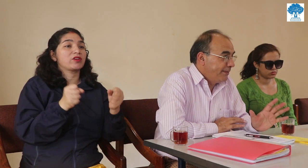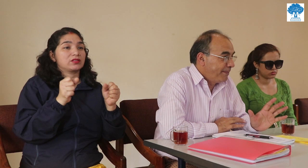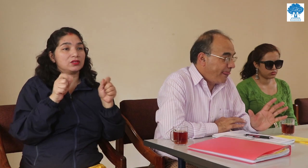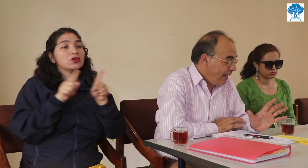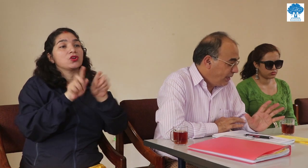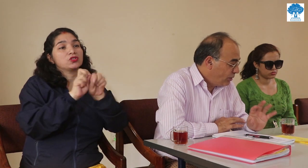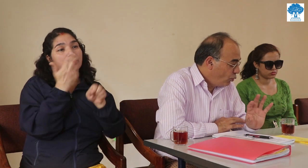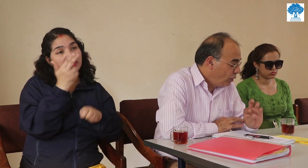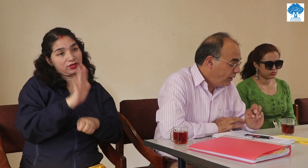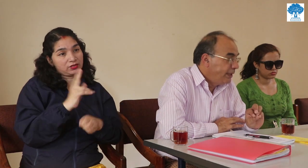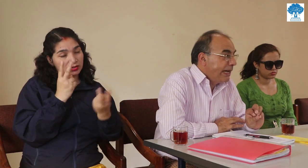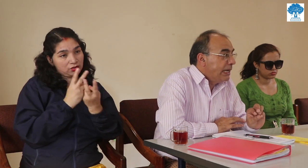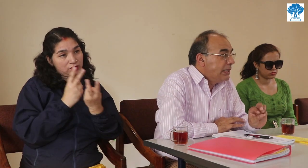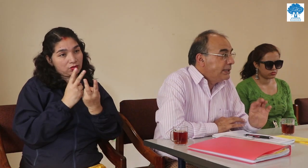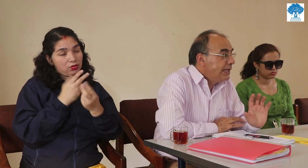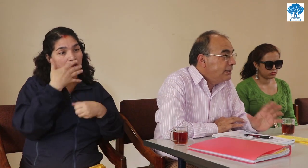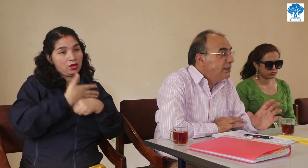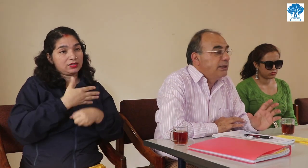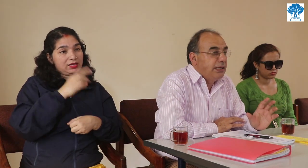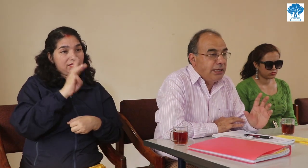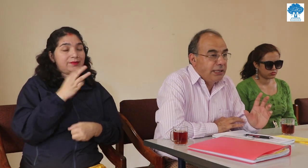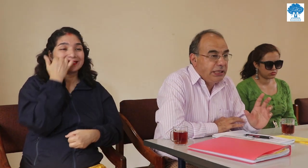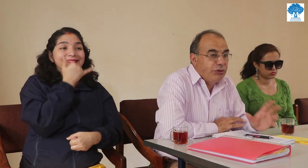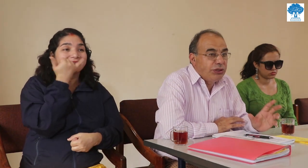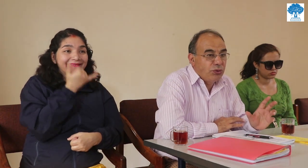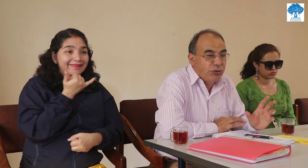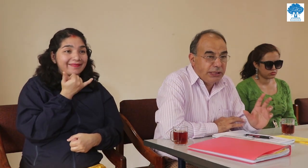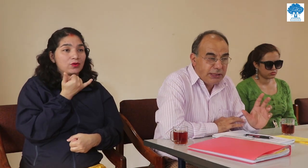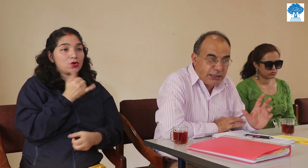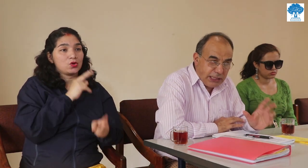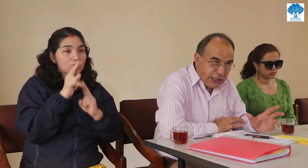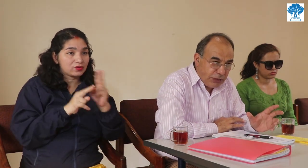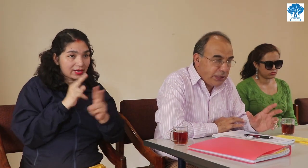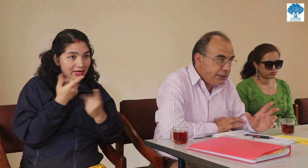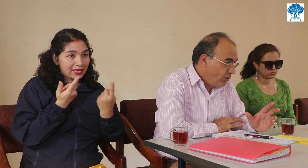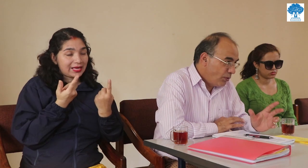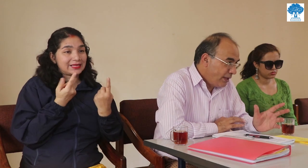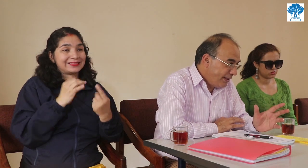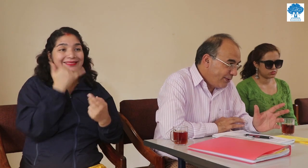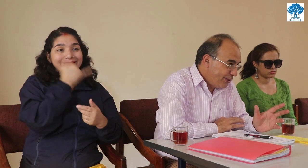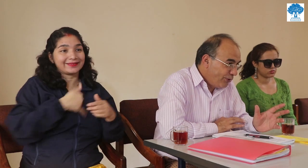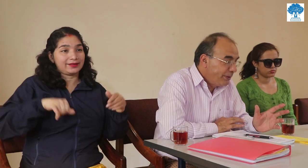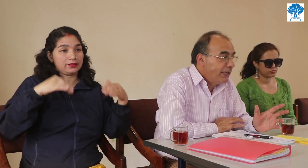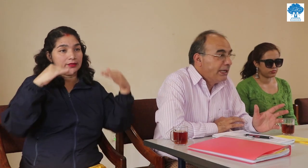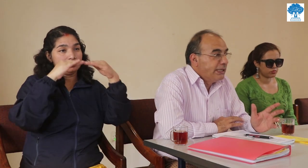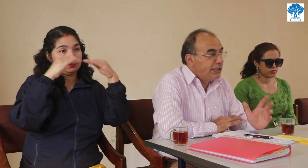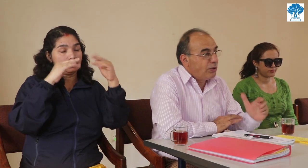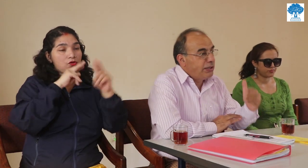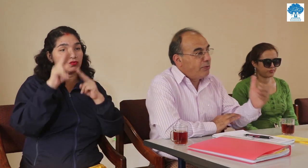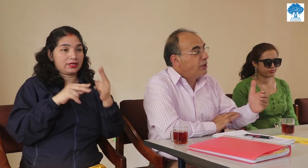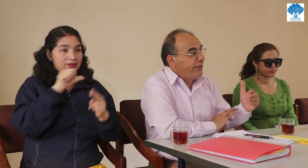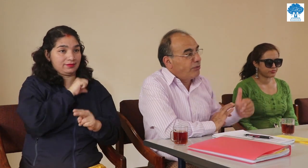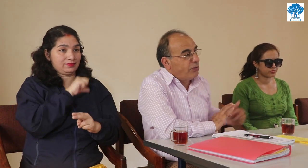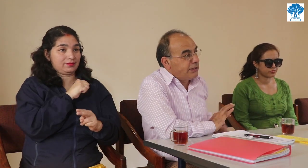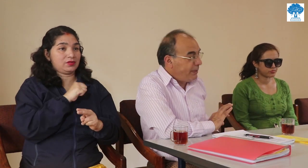सम्बन्धित छ होइन. जस्तो गोल 3 जेन्डर इक्विटीको, जेन्डर इक्वालिटीको कुरा गरिएको छ, त्यो पनि सेक्सुअल